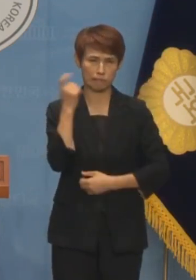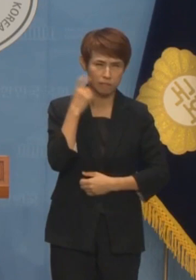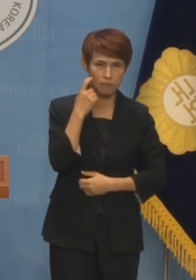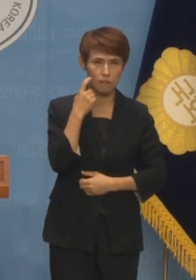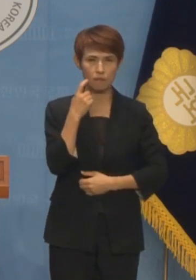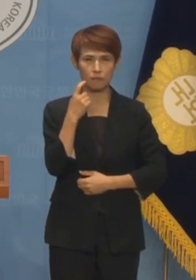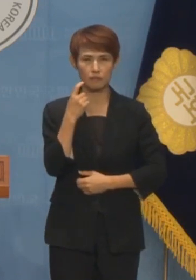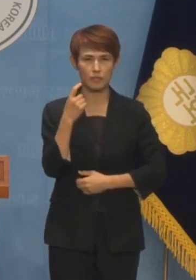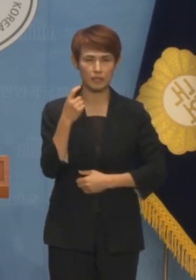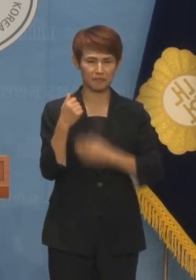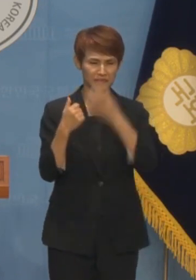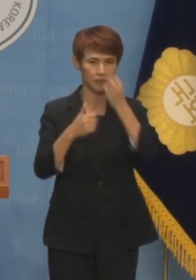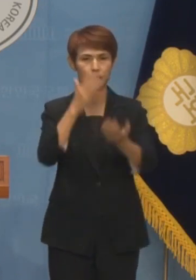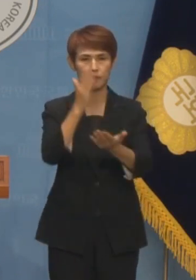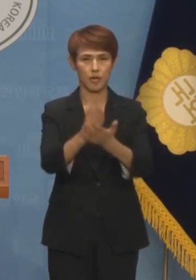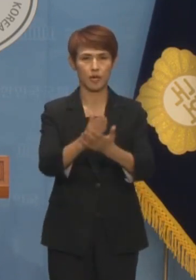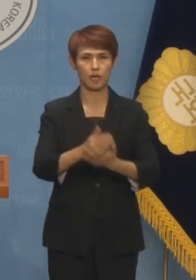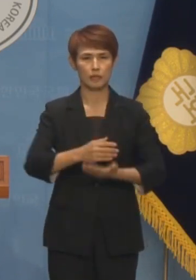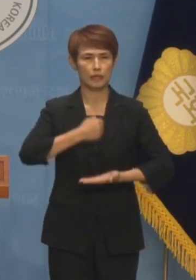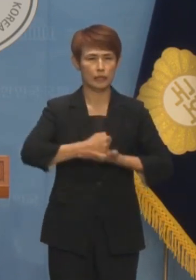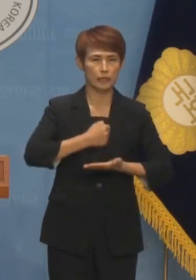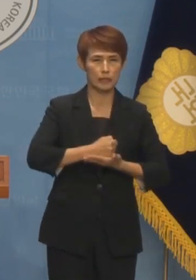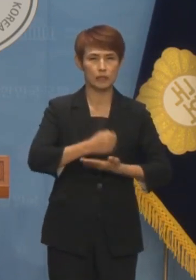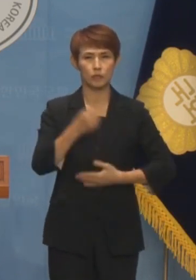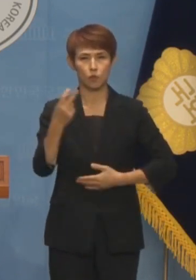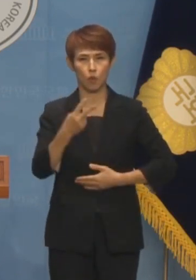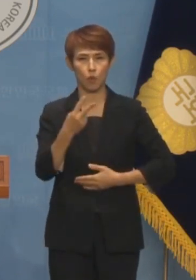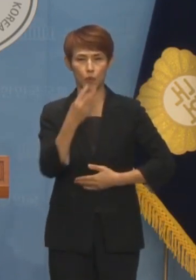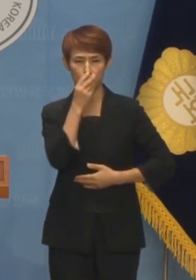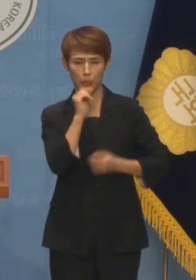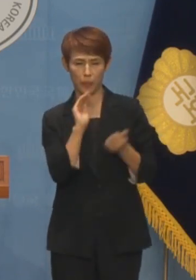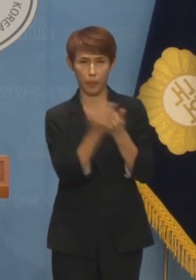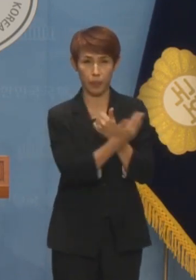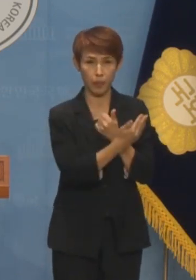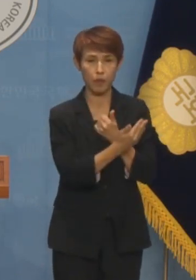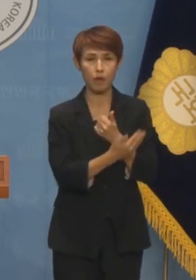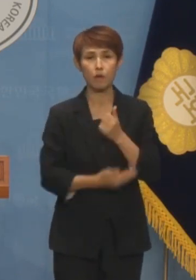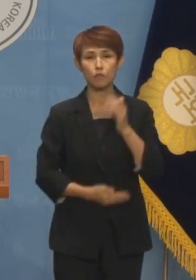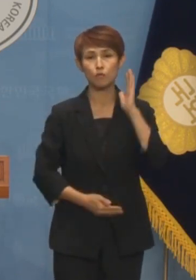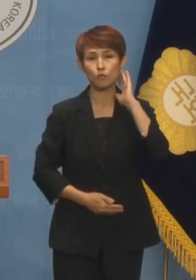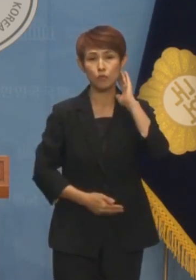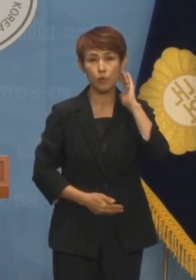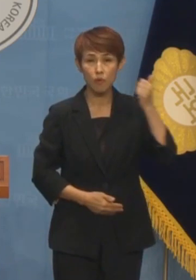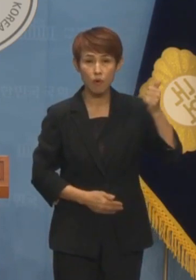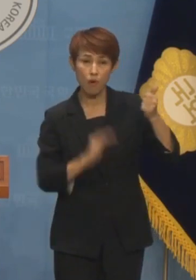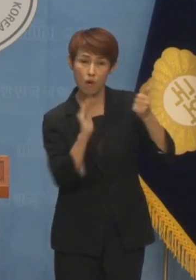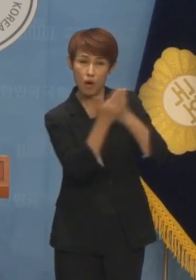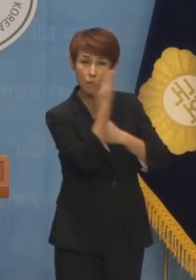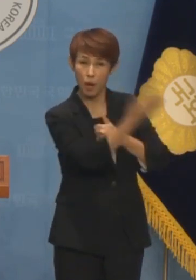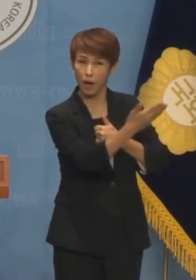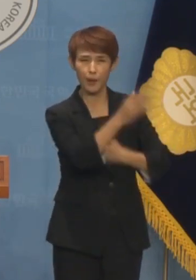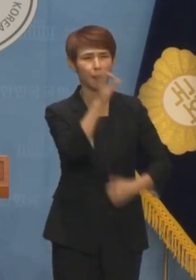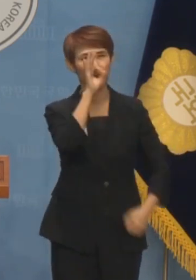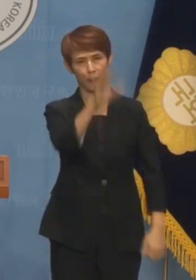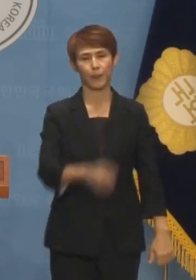멈추십시오. 궤변과 은폐가 윤석열 대통령을 끝까지 지켜주지는 못할